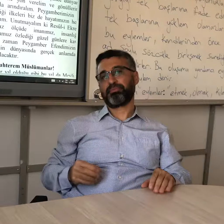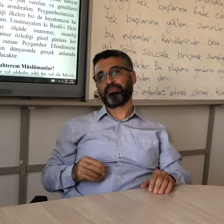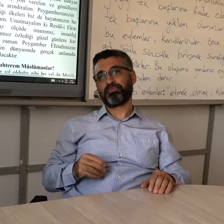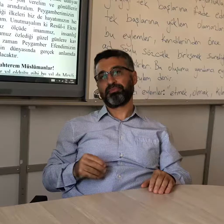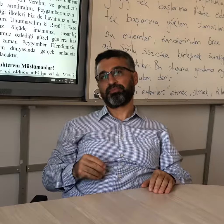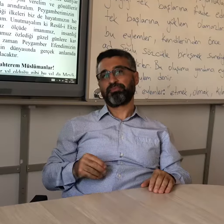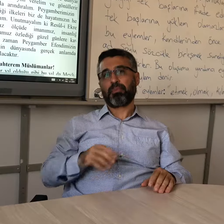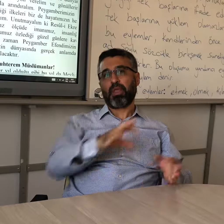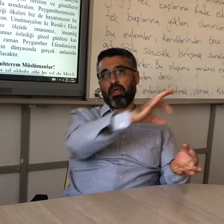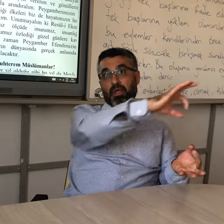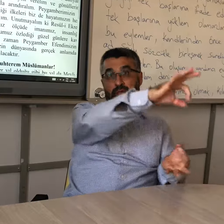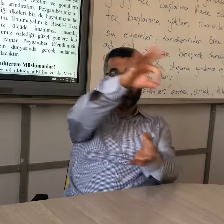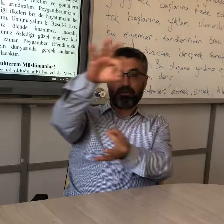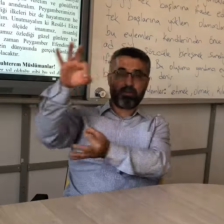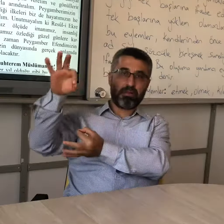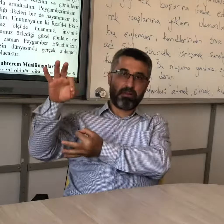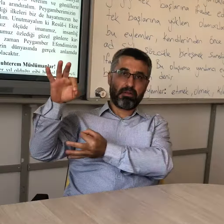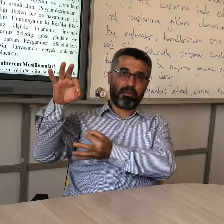insanlığa İslam'ı tebliğ eden,